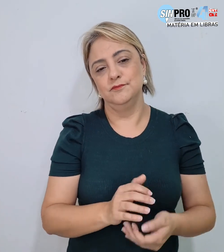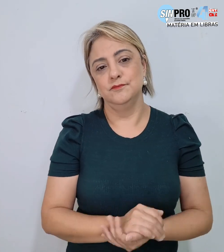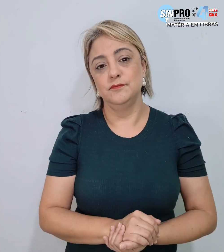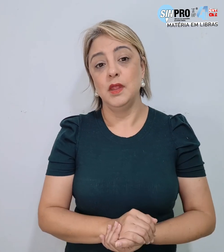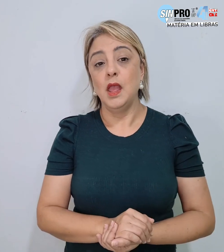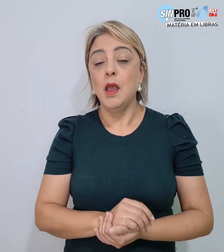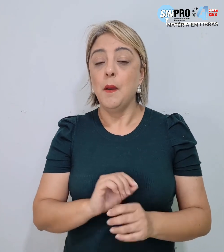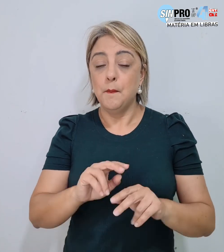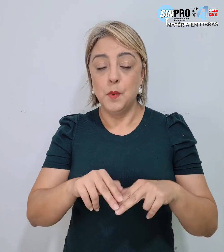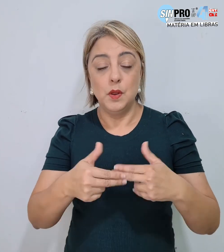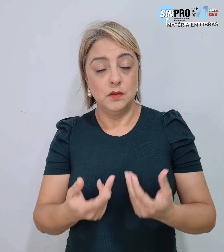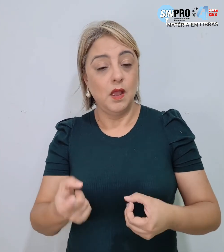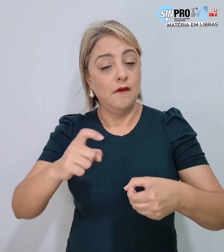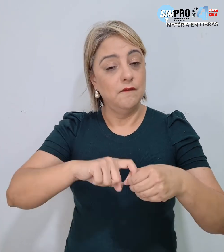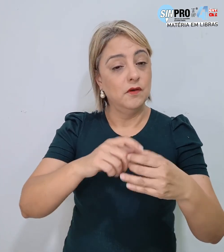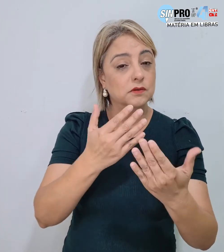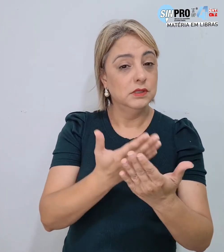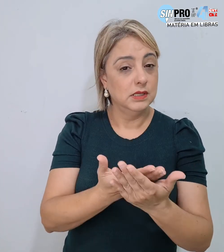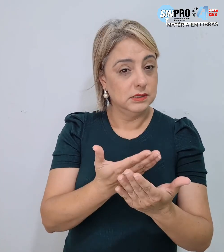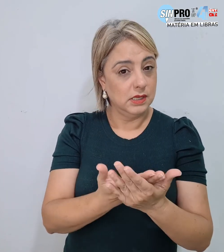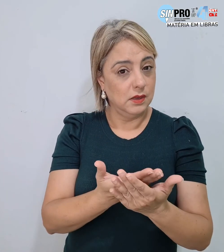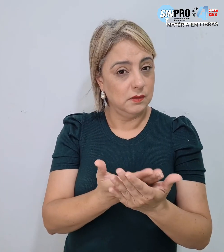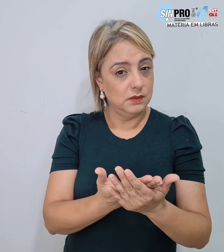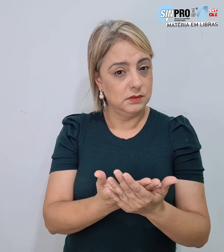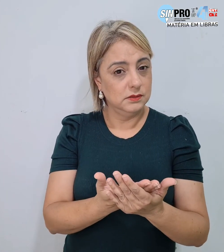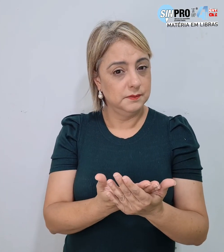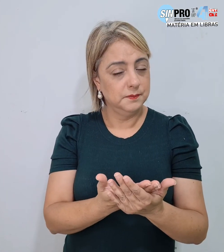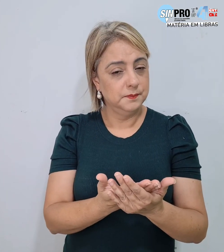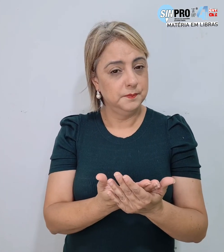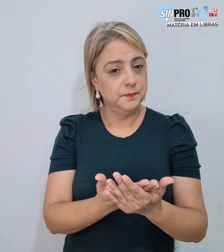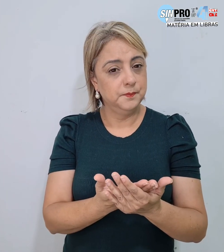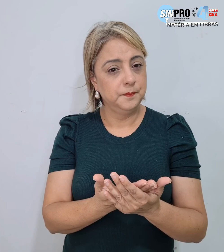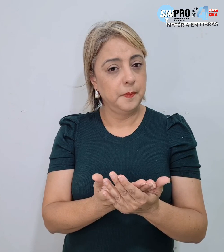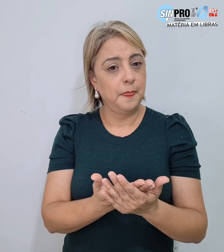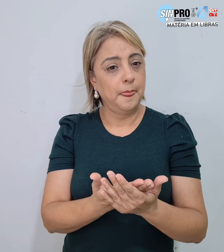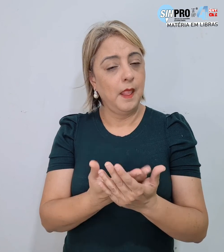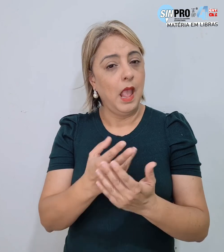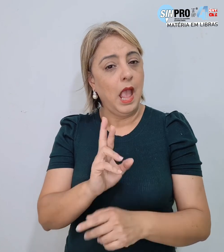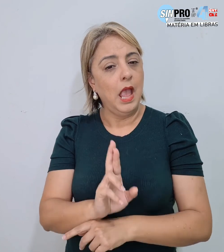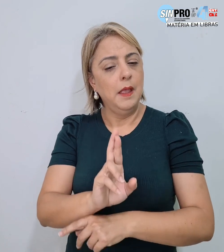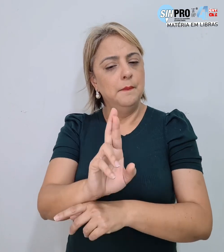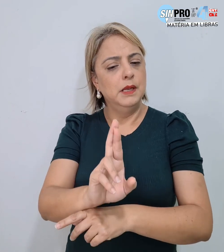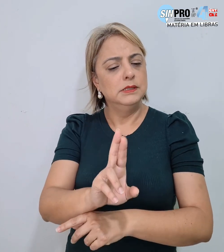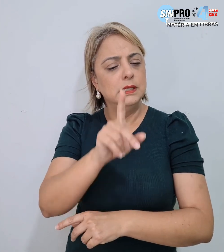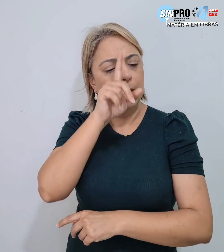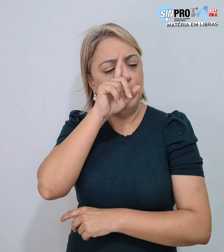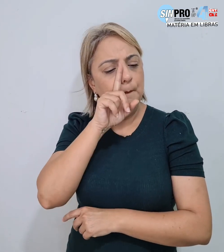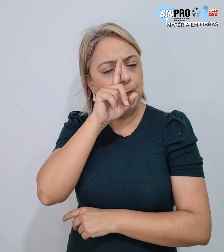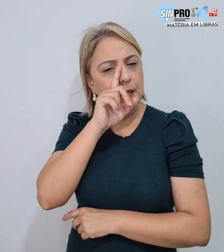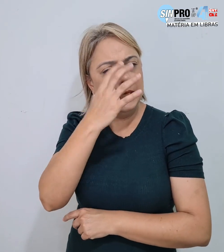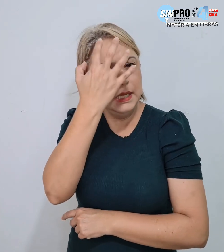E com isso a volta às aulas e representa sérios riscos